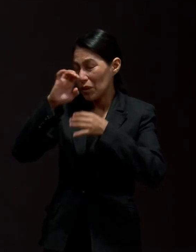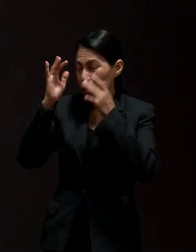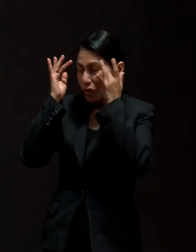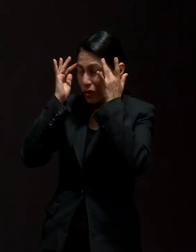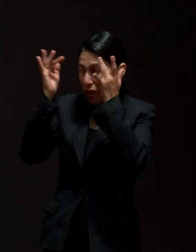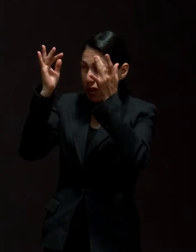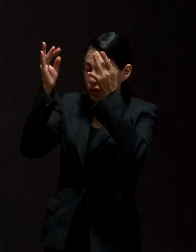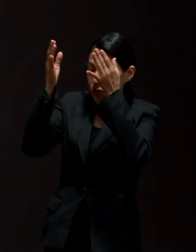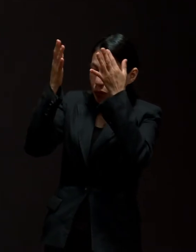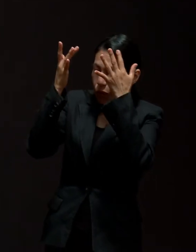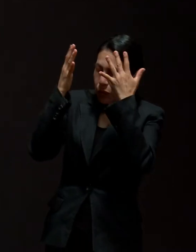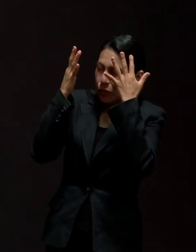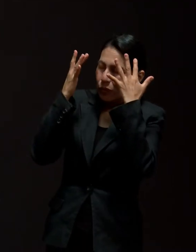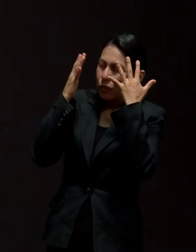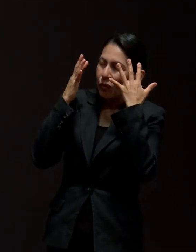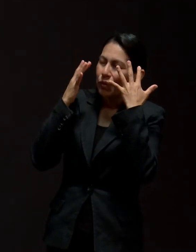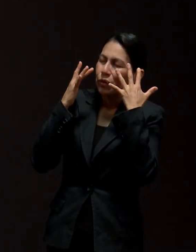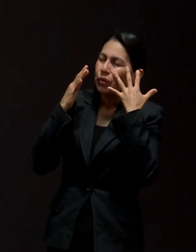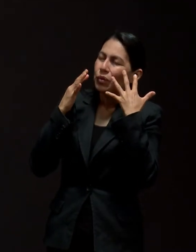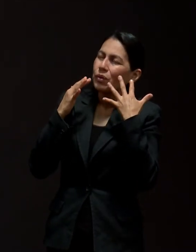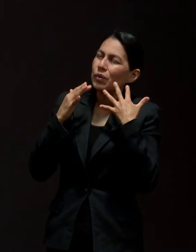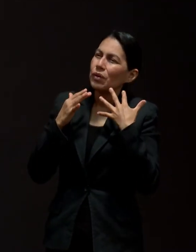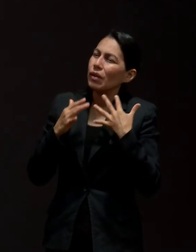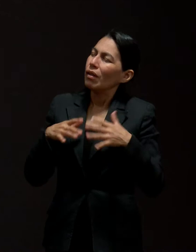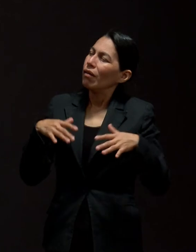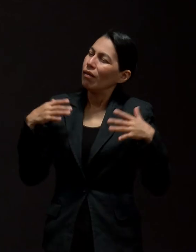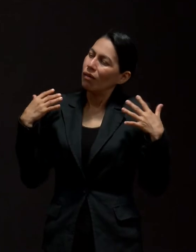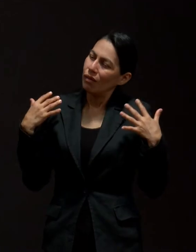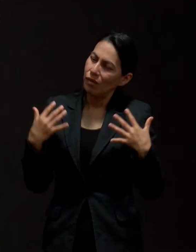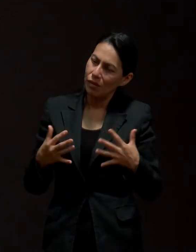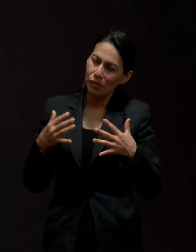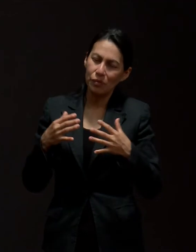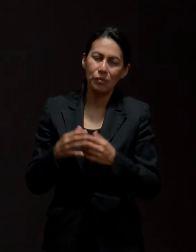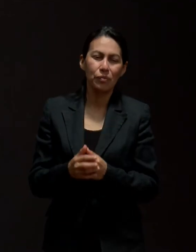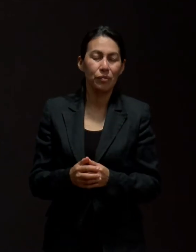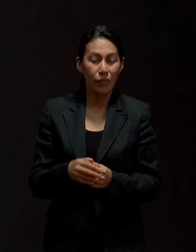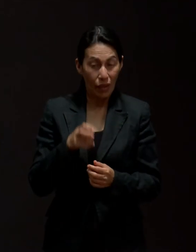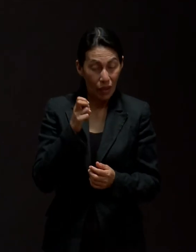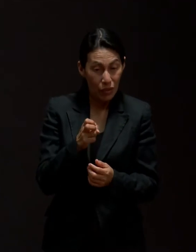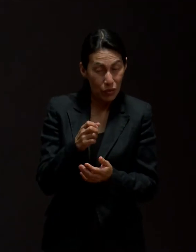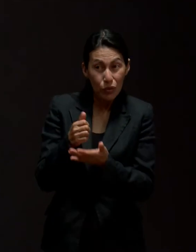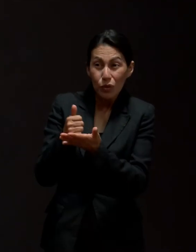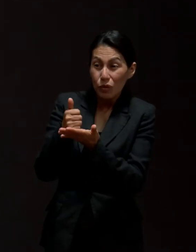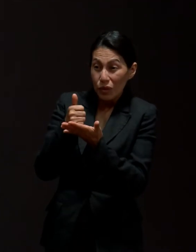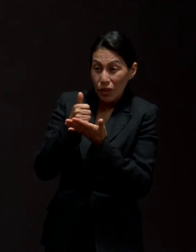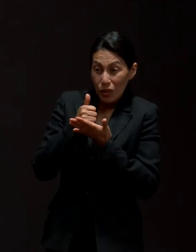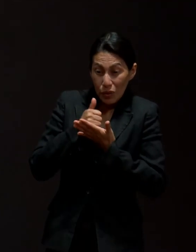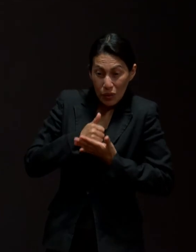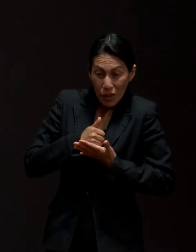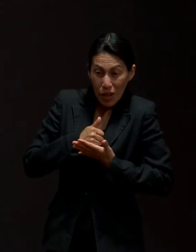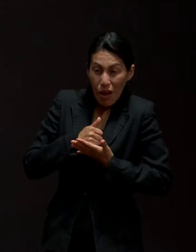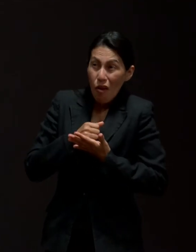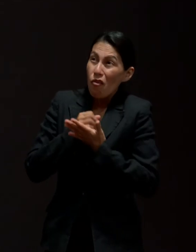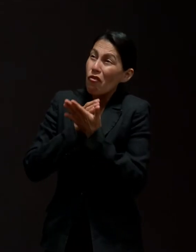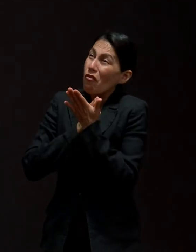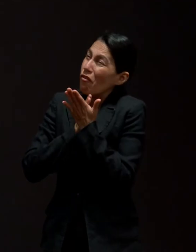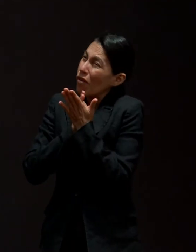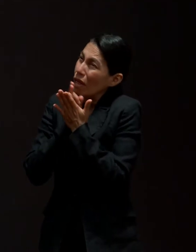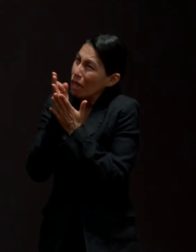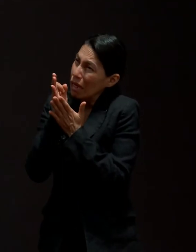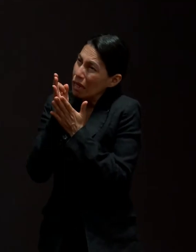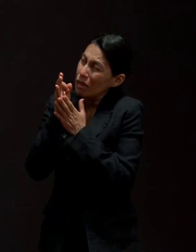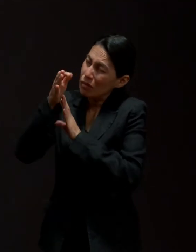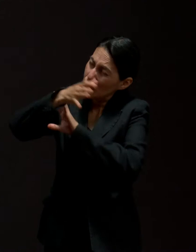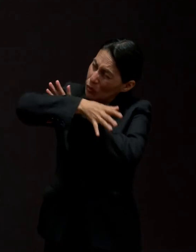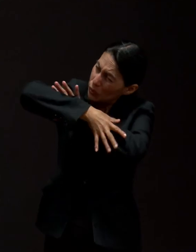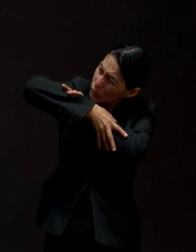la lluvia tardía del Espíritu Santo. La lluvia tardía del Espíritu Santo, por supuesto, nos va a